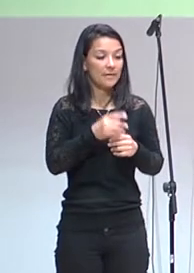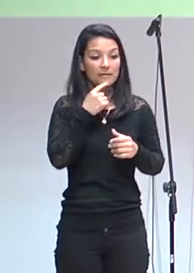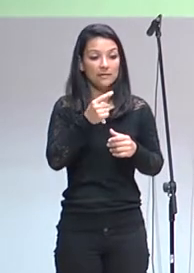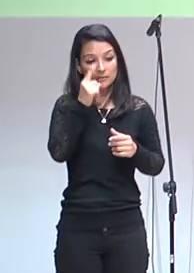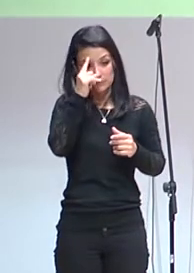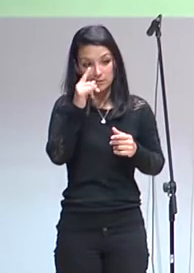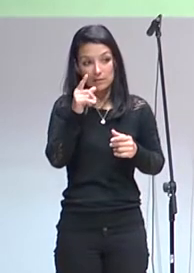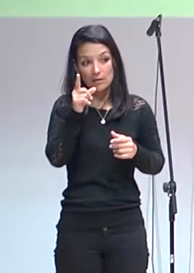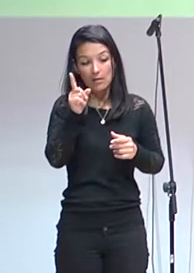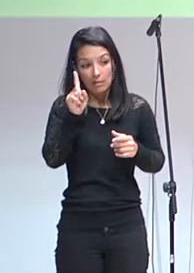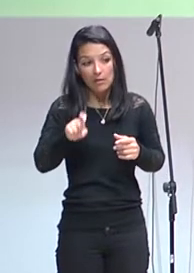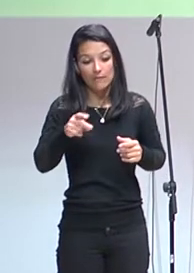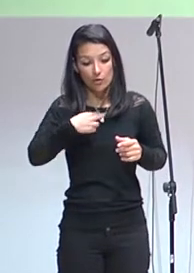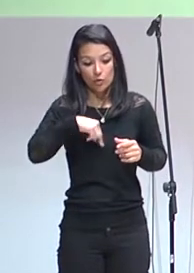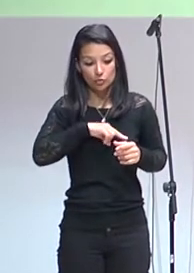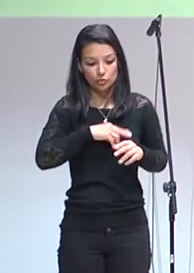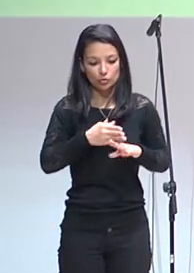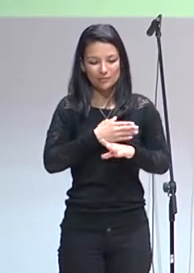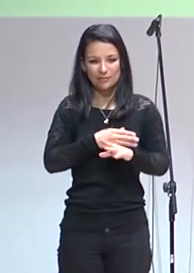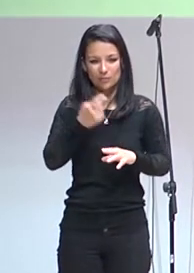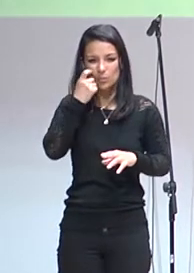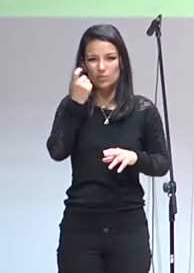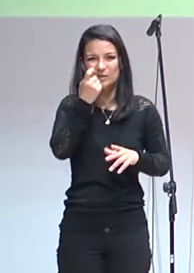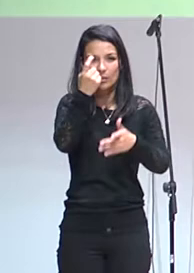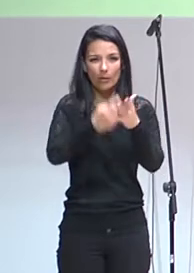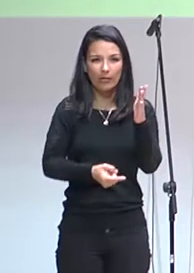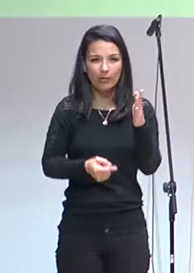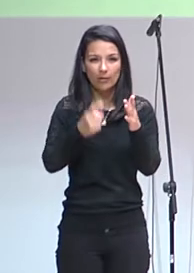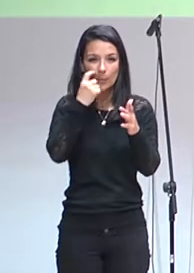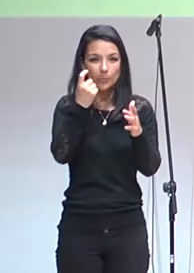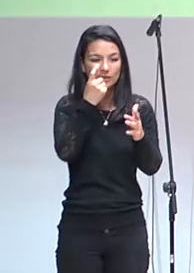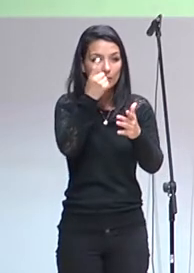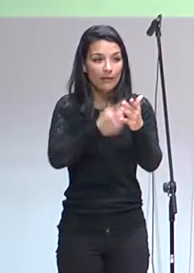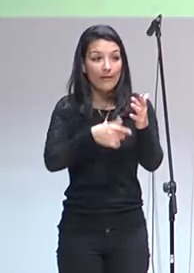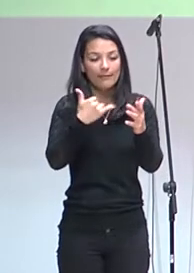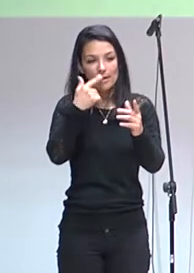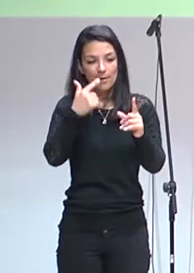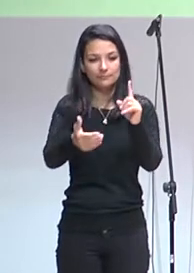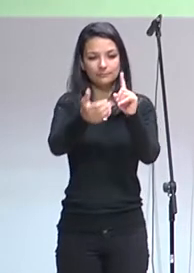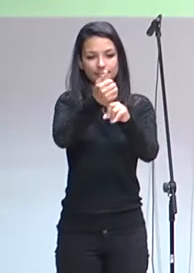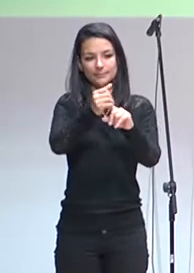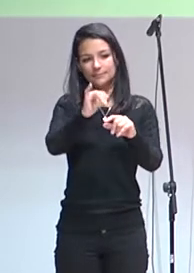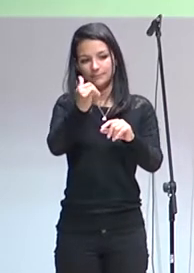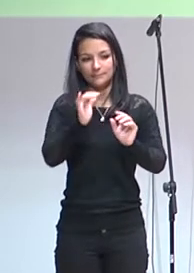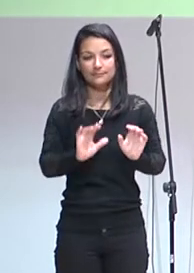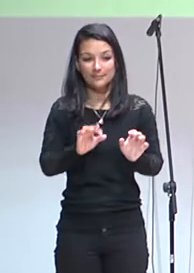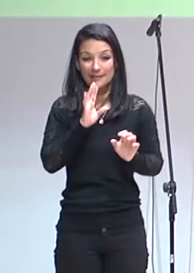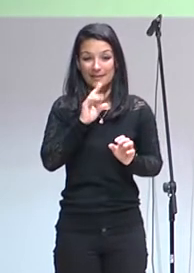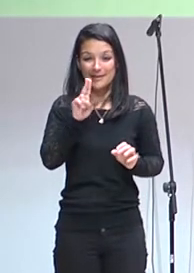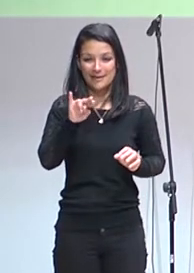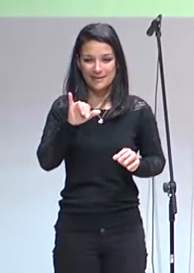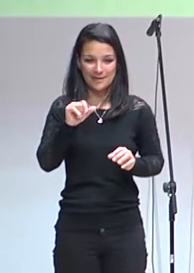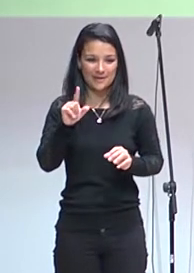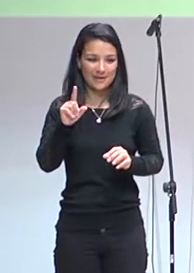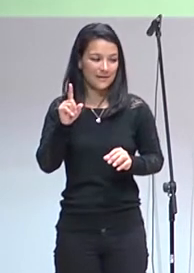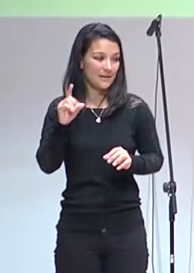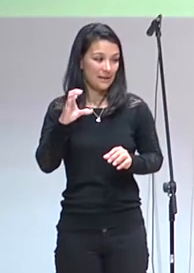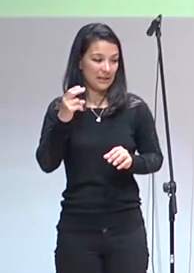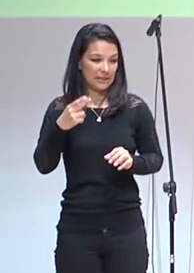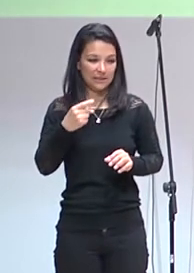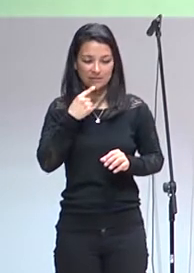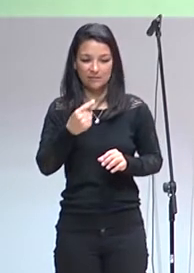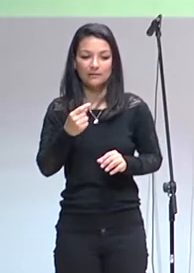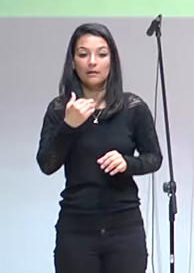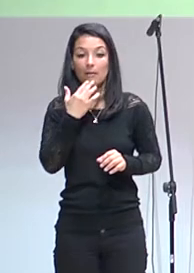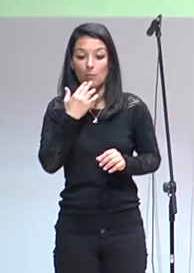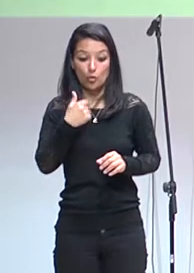tenemos que primero saber lo que estamos buscando para poderlo encontrar. Y decía Nietzsche, ¿no?, decía, nosotros